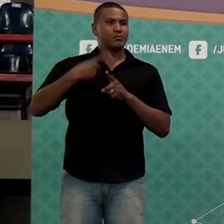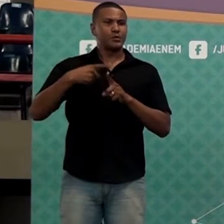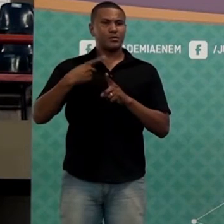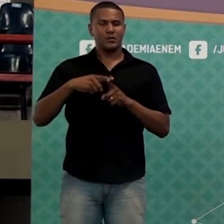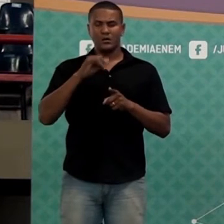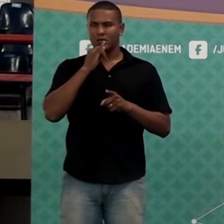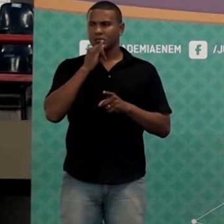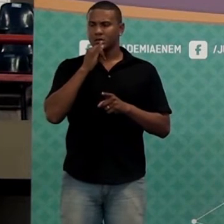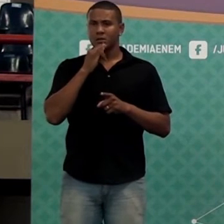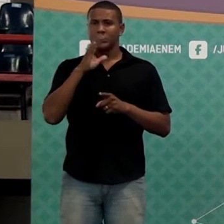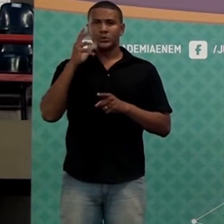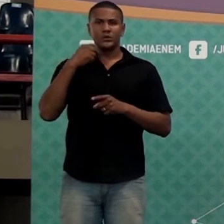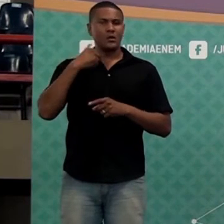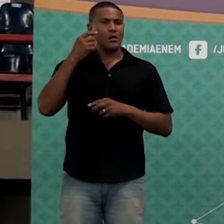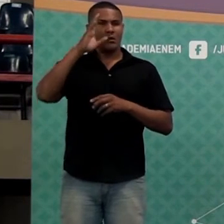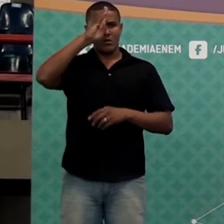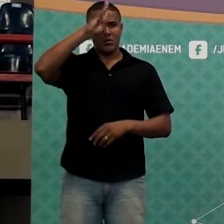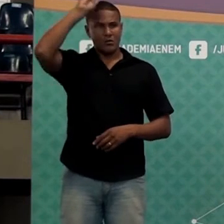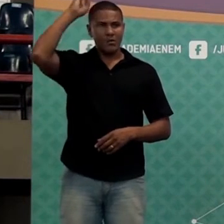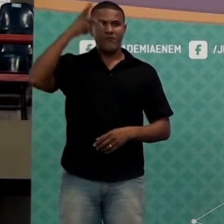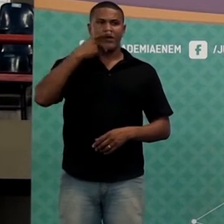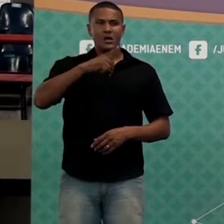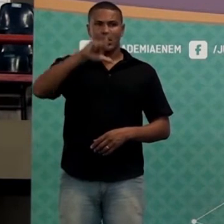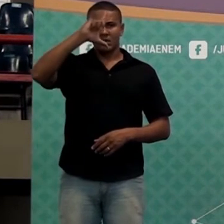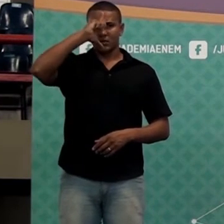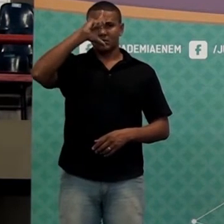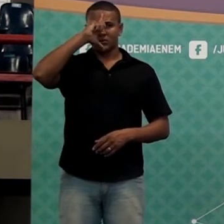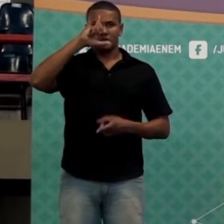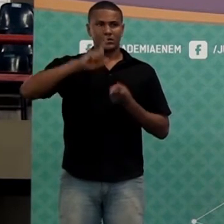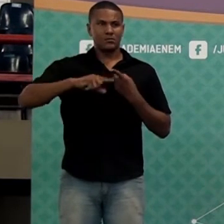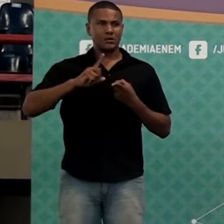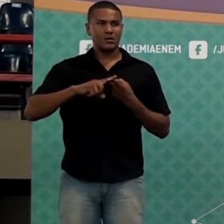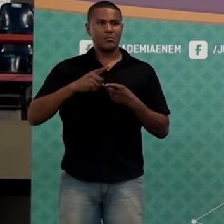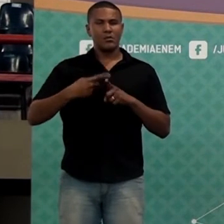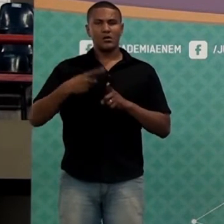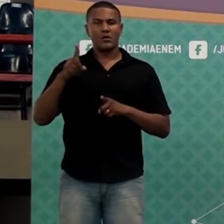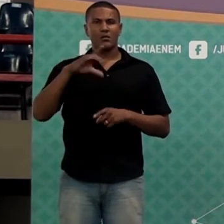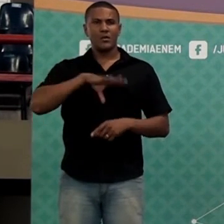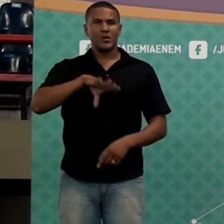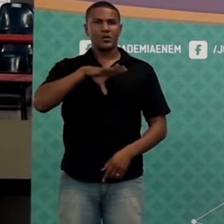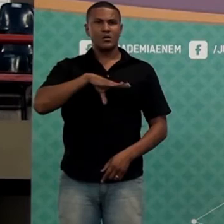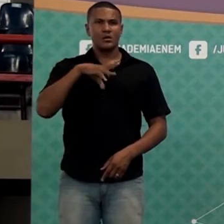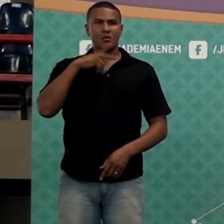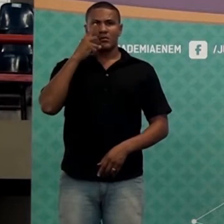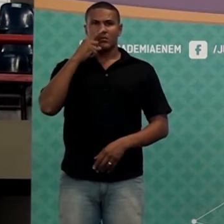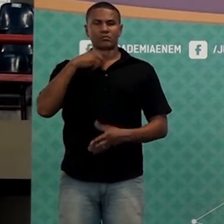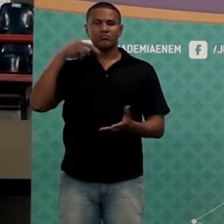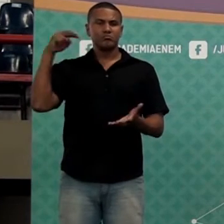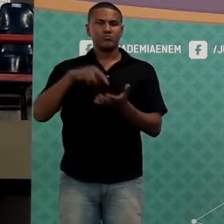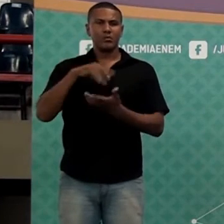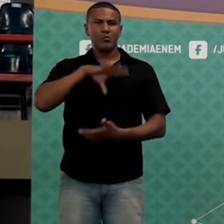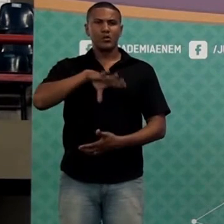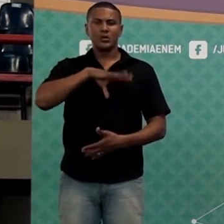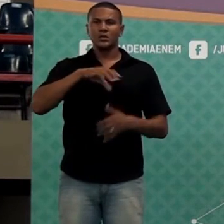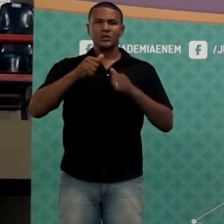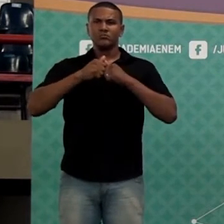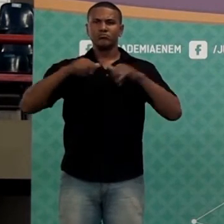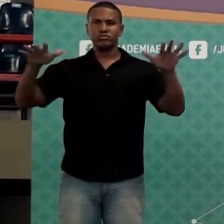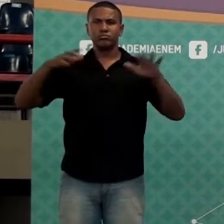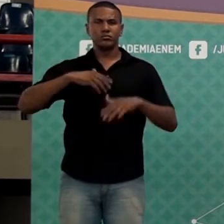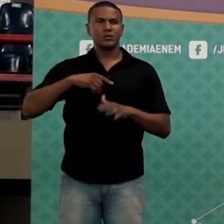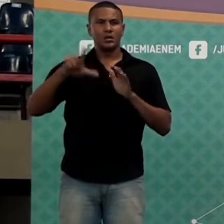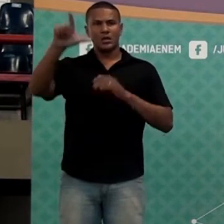mesma ordem de Roma, todo mundo fala latim, tá? No caso de Portugal, implantar o idioma português como líder